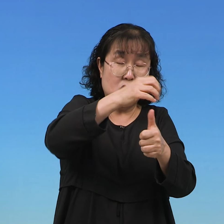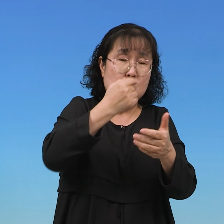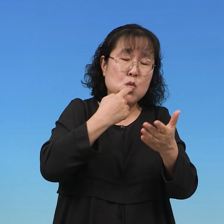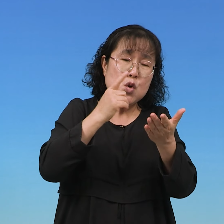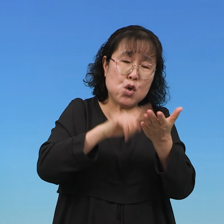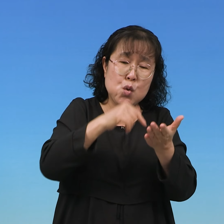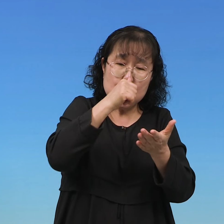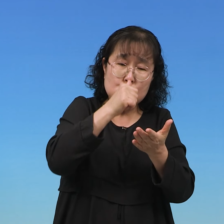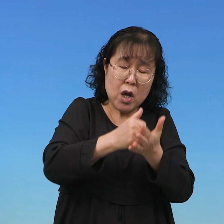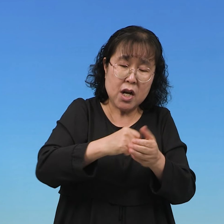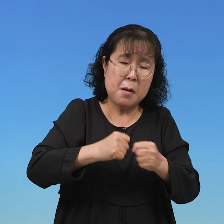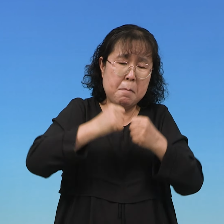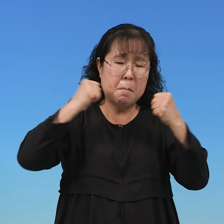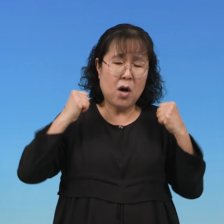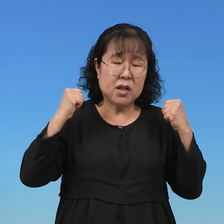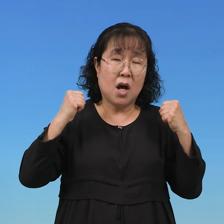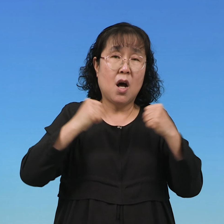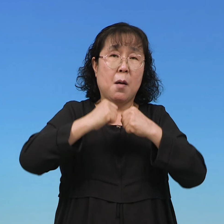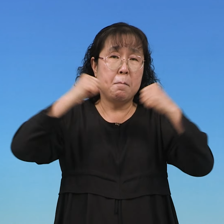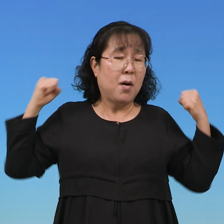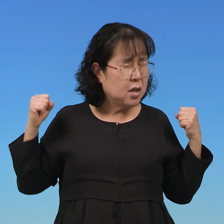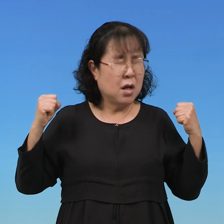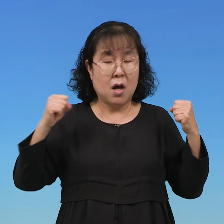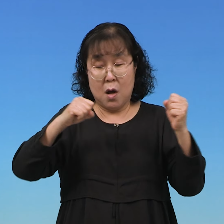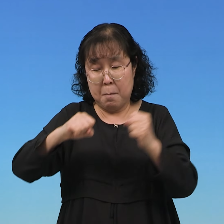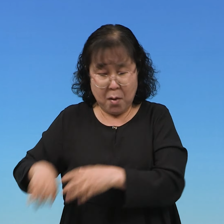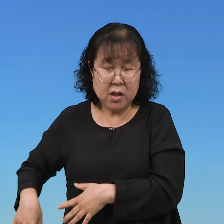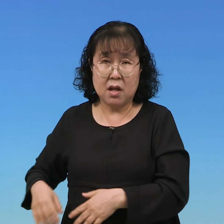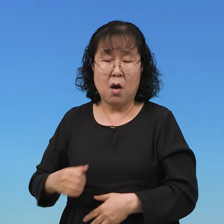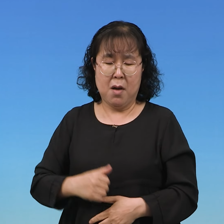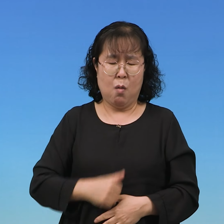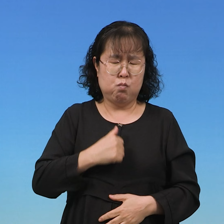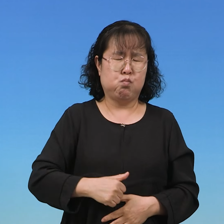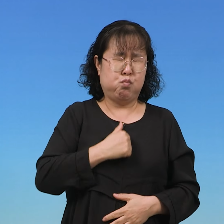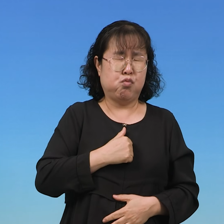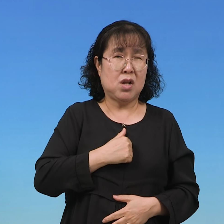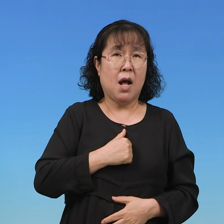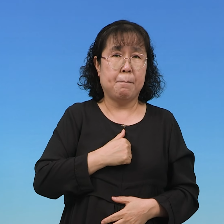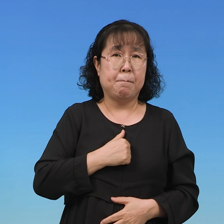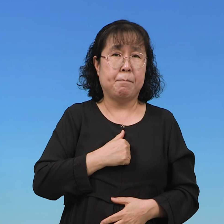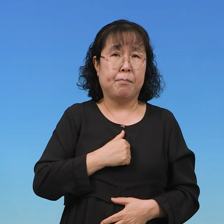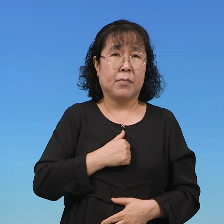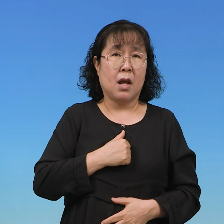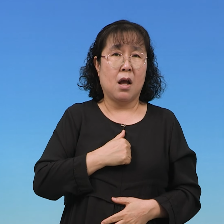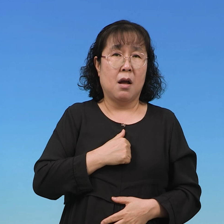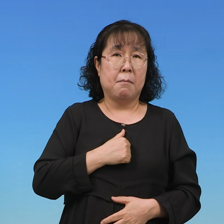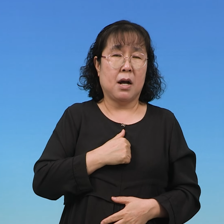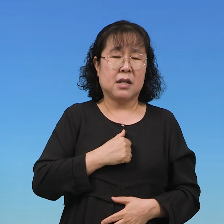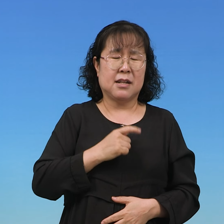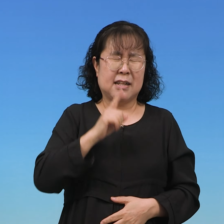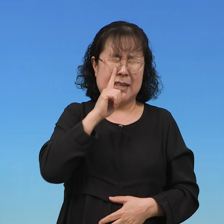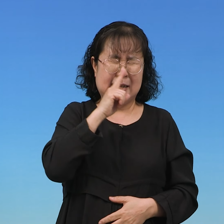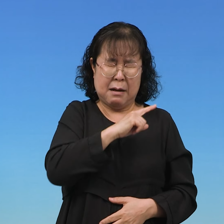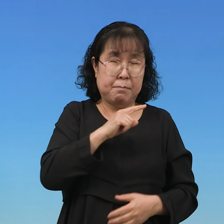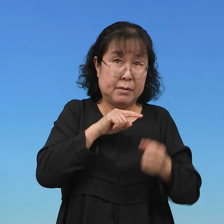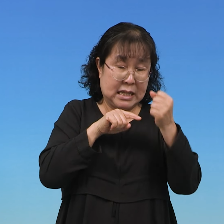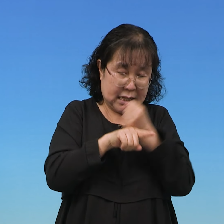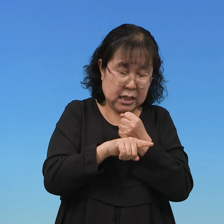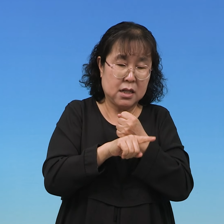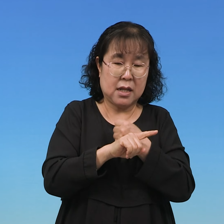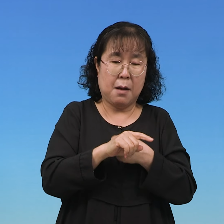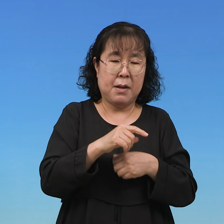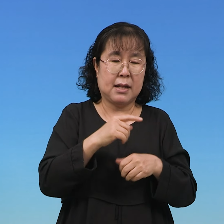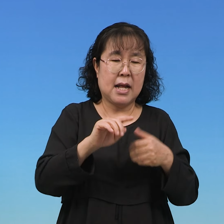거예요. 얽매이기 쉬운 죄가 뭐라고 성경이 말합니까? 분함, 노여움, 악의, 비방, 너희 입에